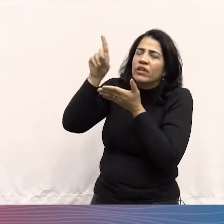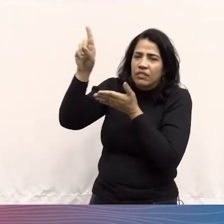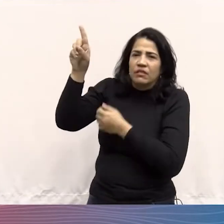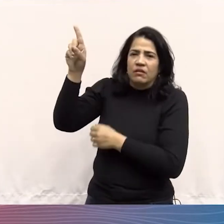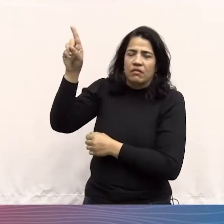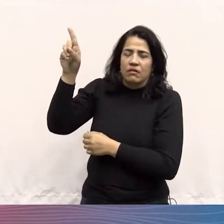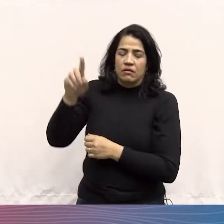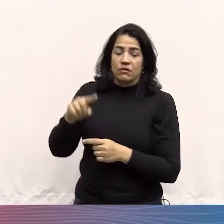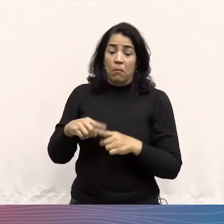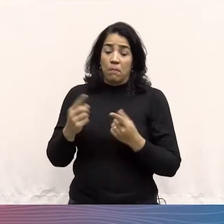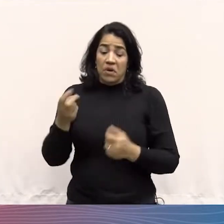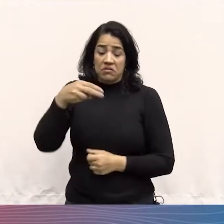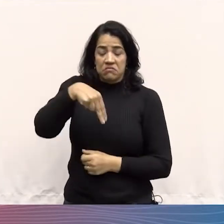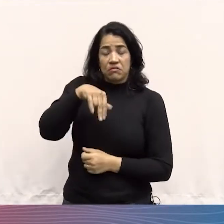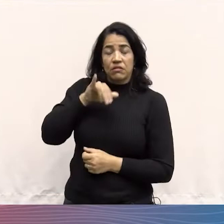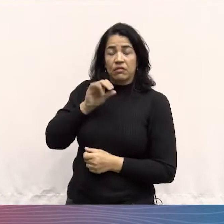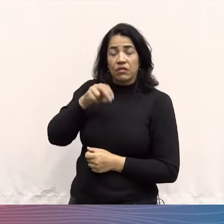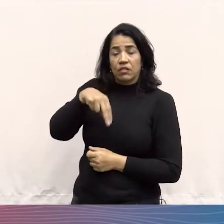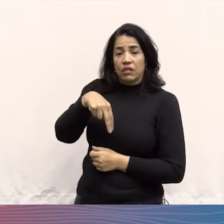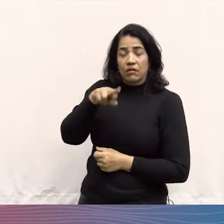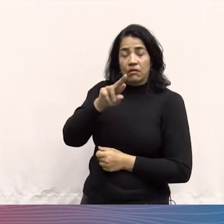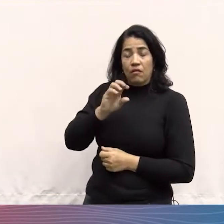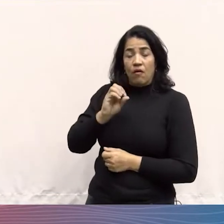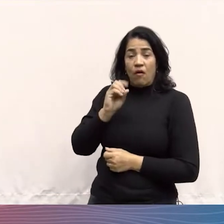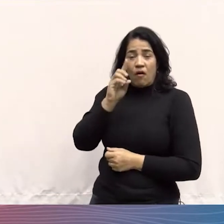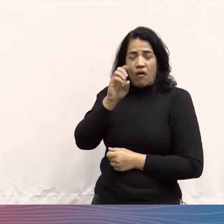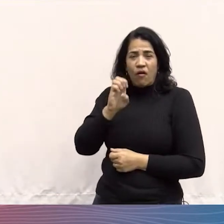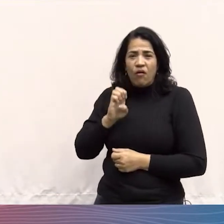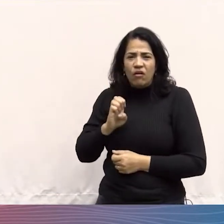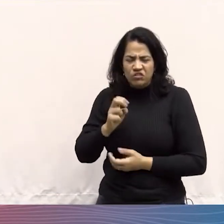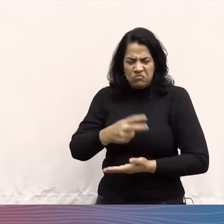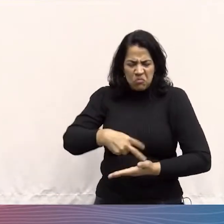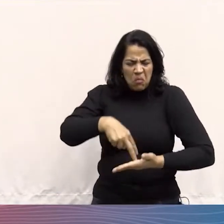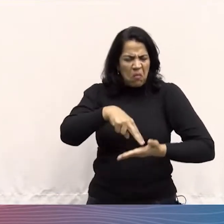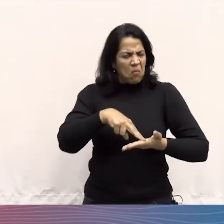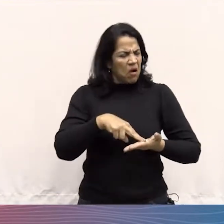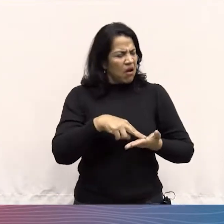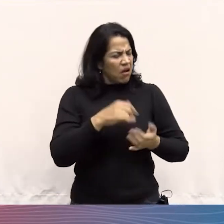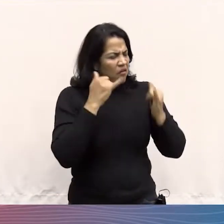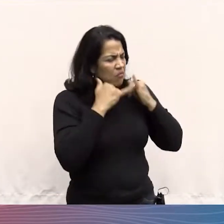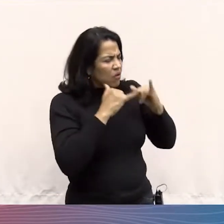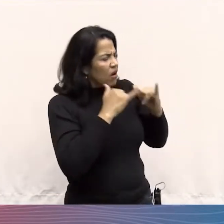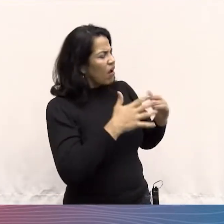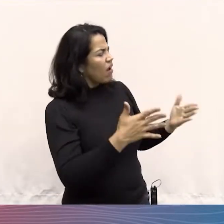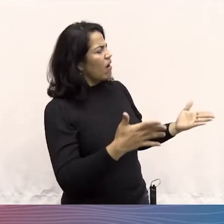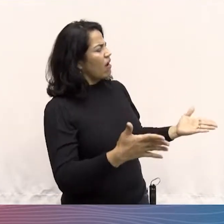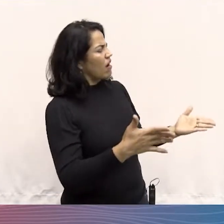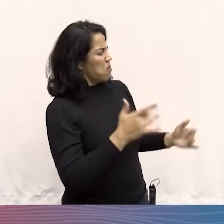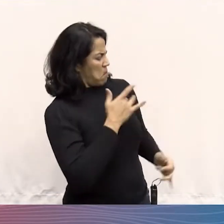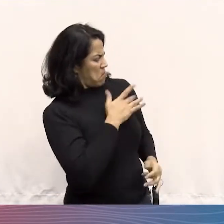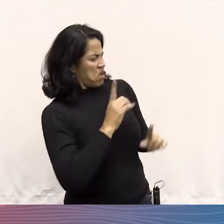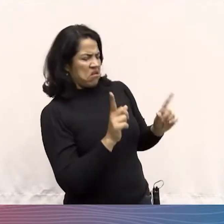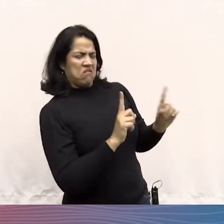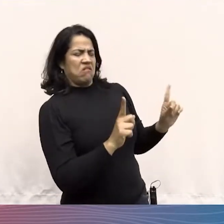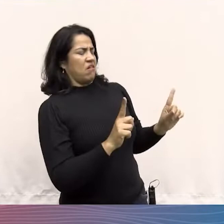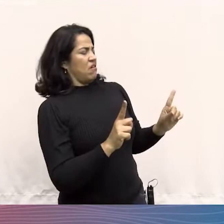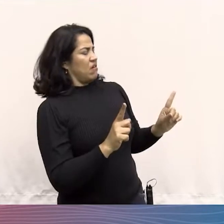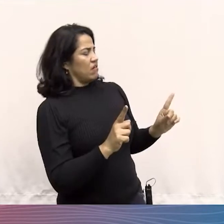para dizer para o pessoal, para os homens ali: não precisamos ter medo de Deus,